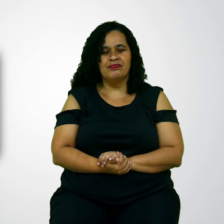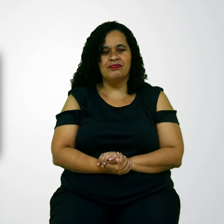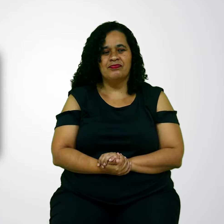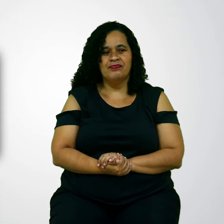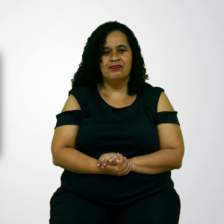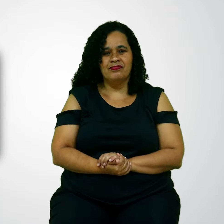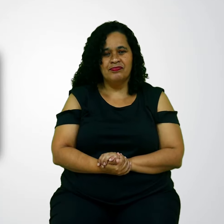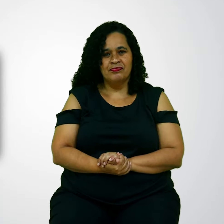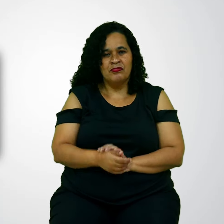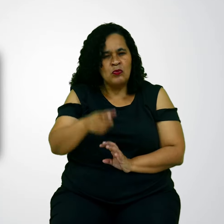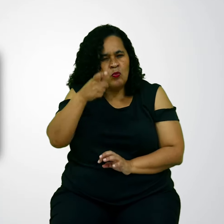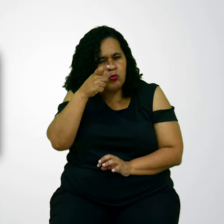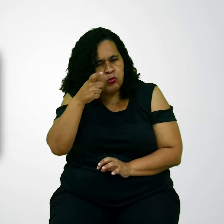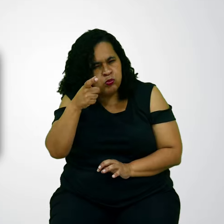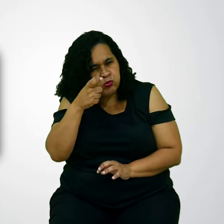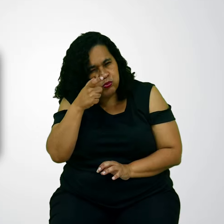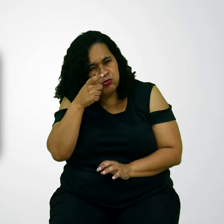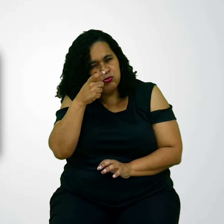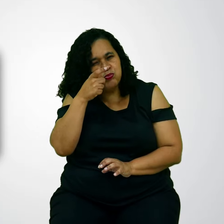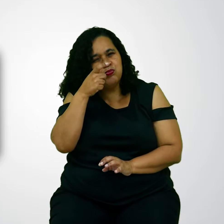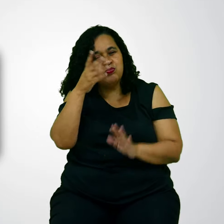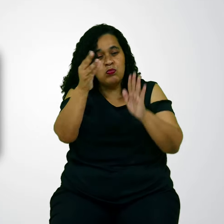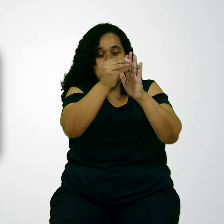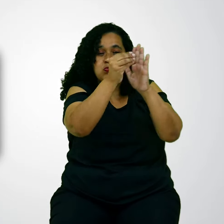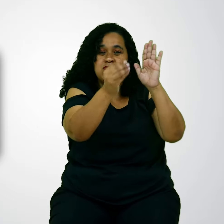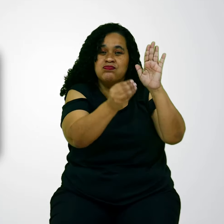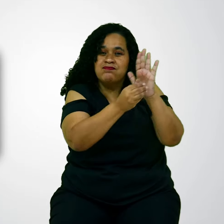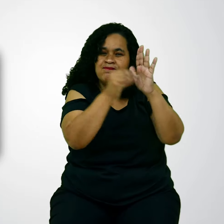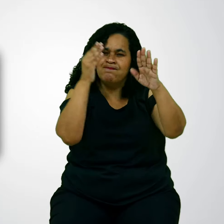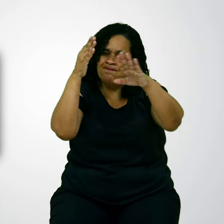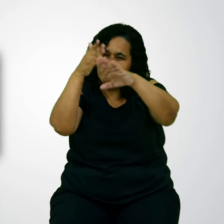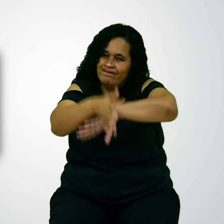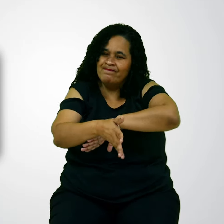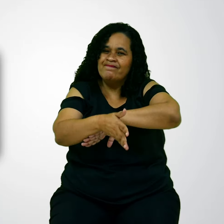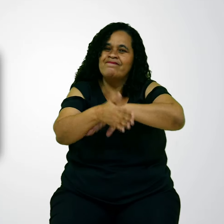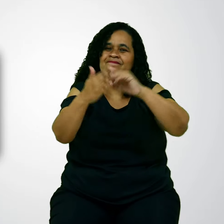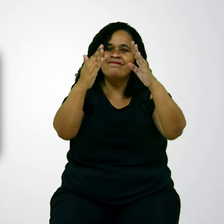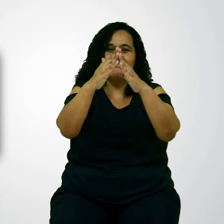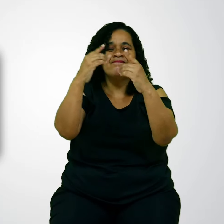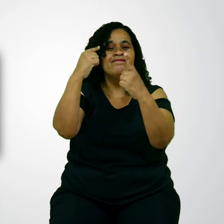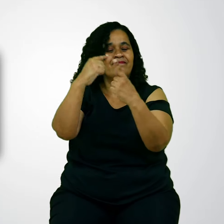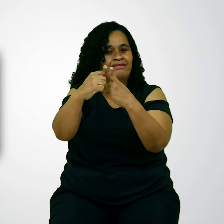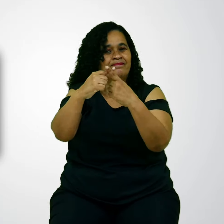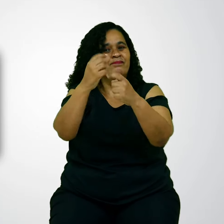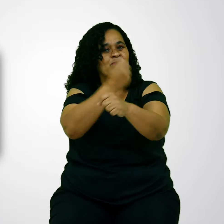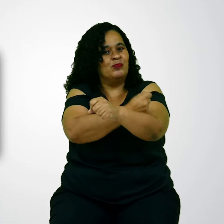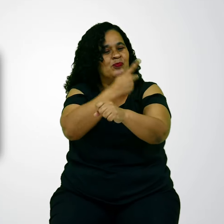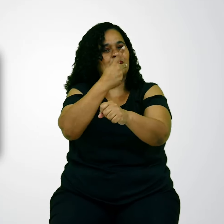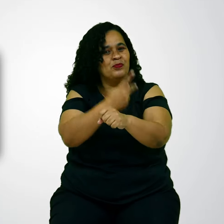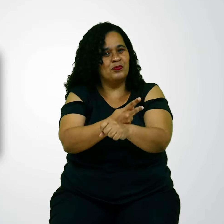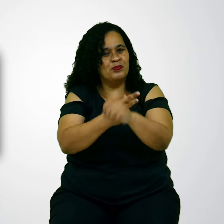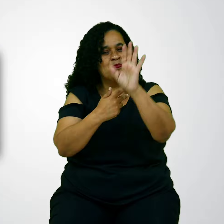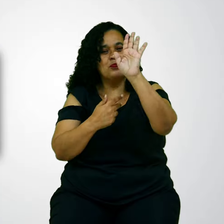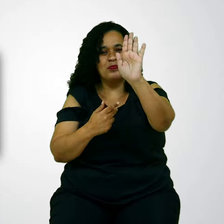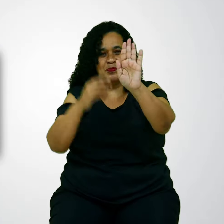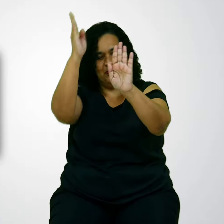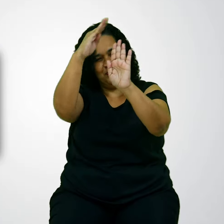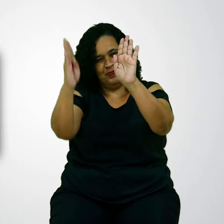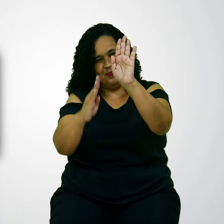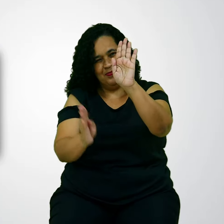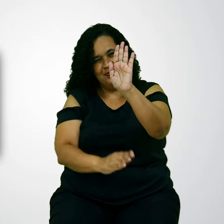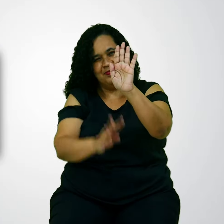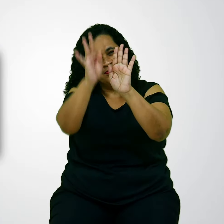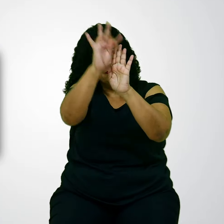observe os novos conteúdos aí. Acesse os novos conteúdos do canal aqui do Promessistas Brasil. Texto e Contexto, Conexão